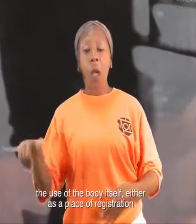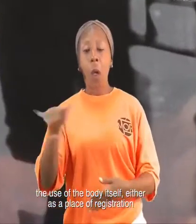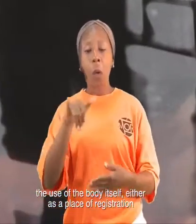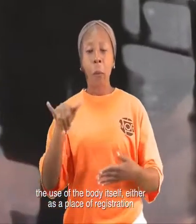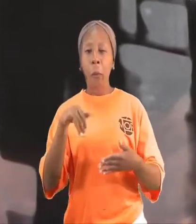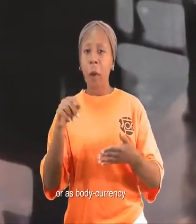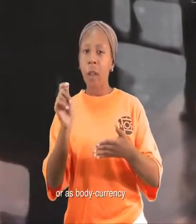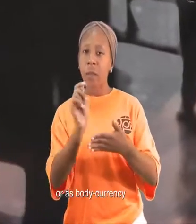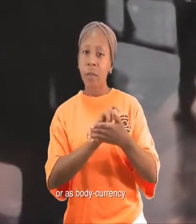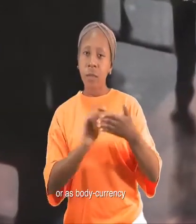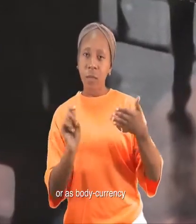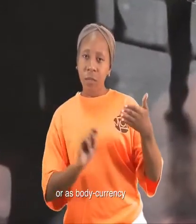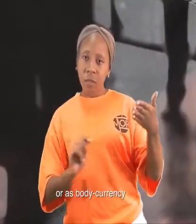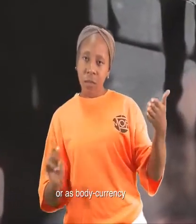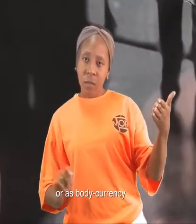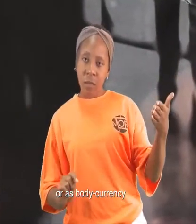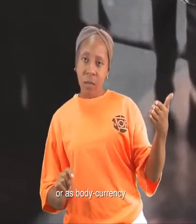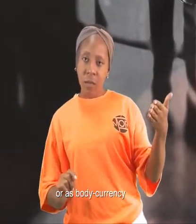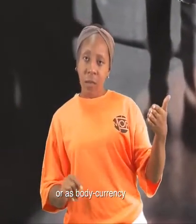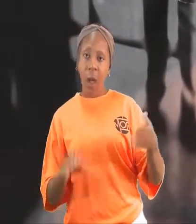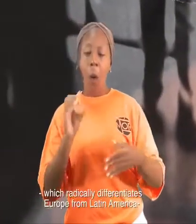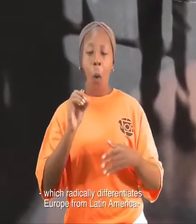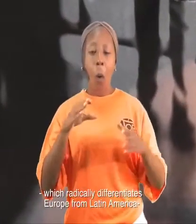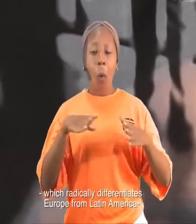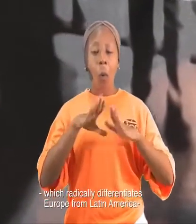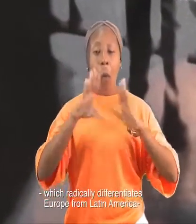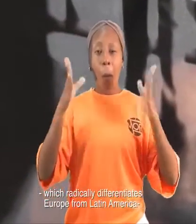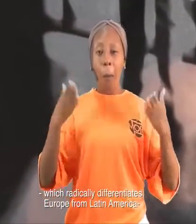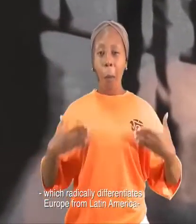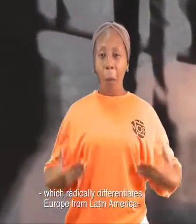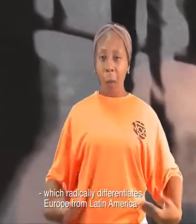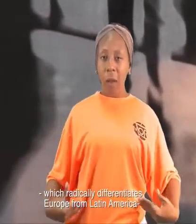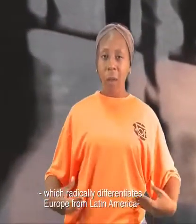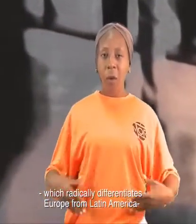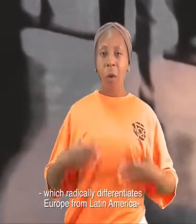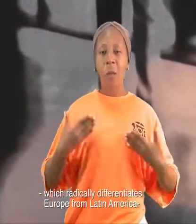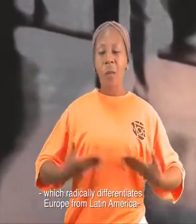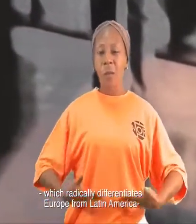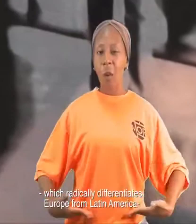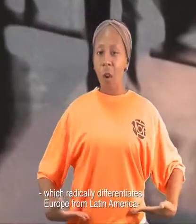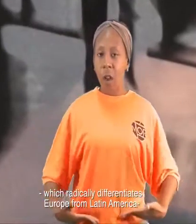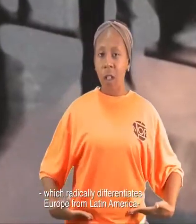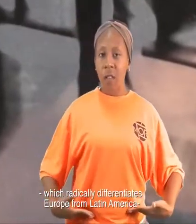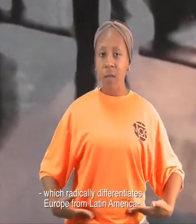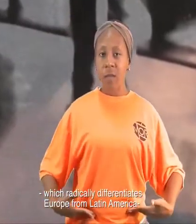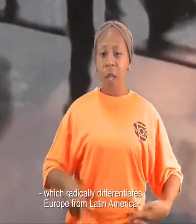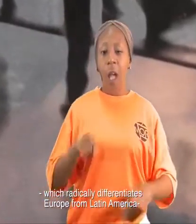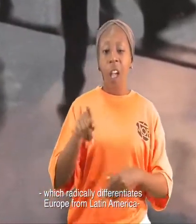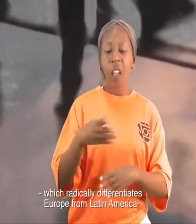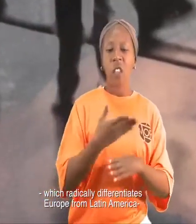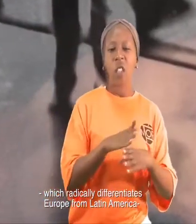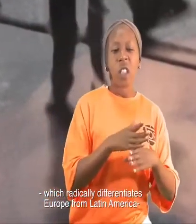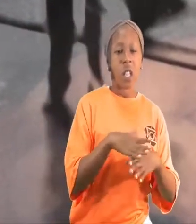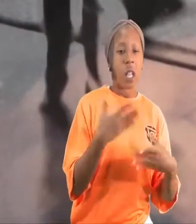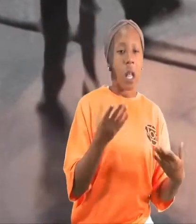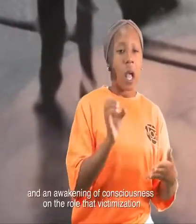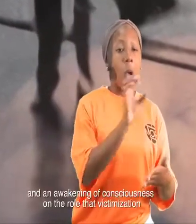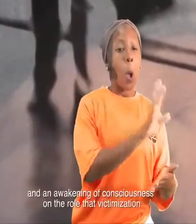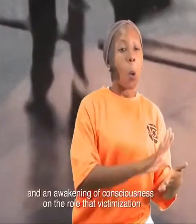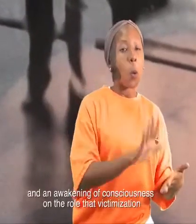inscripción o bien como cuerpo moneda, lo que distingue radicalmente a Europa de Latinoamérica, y un